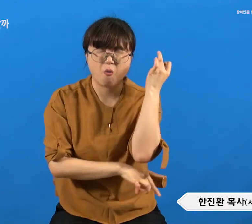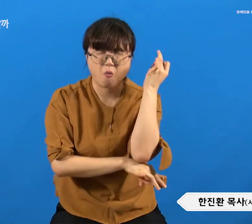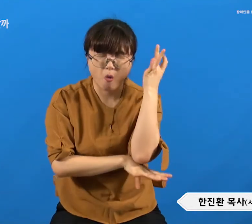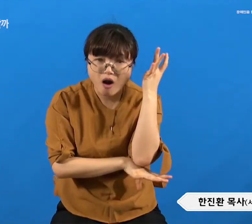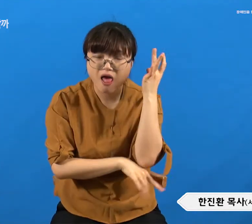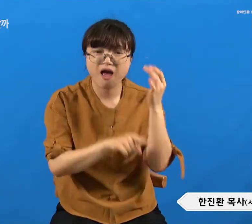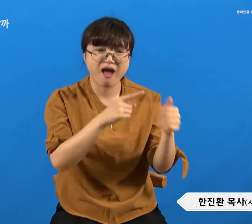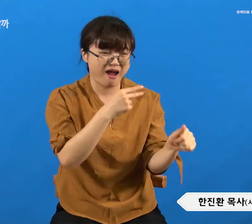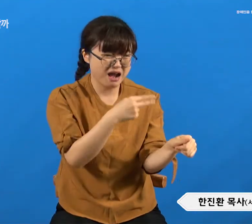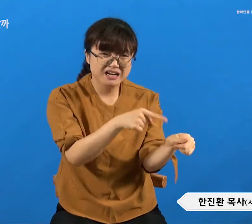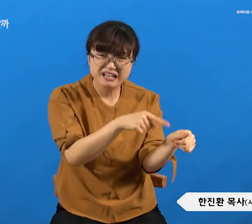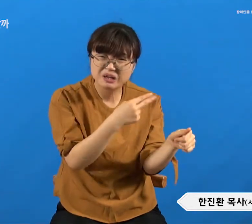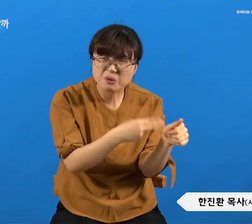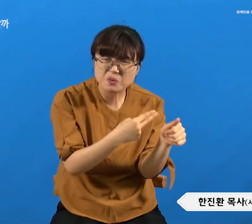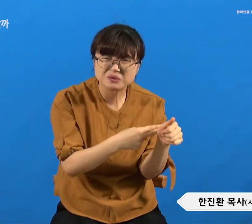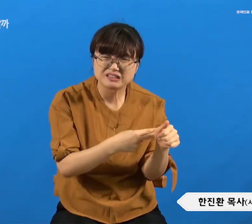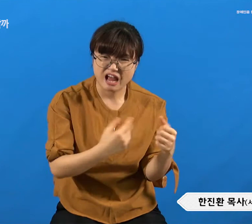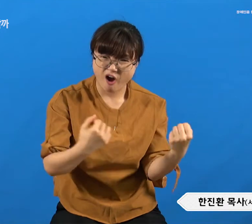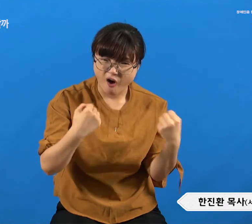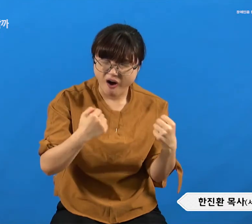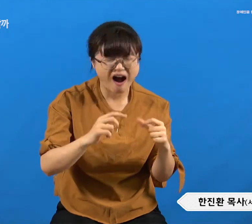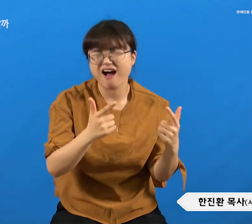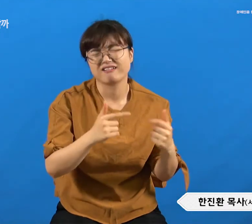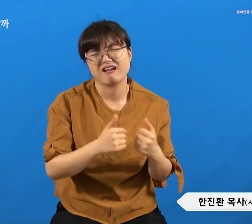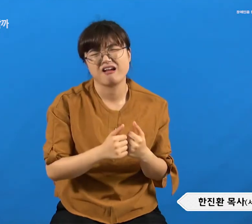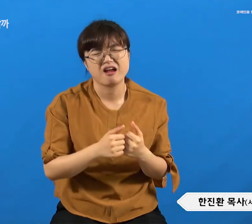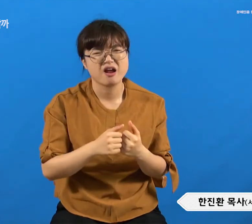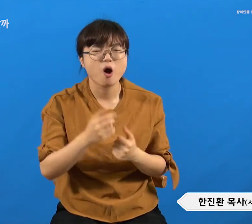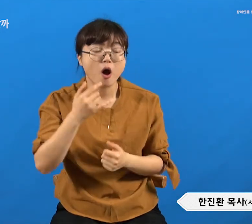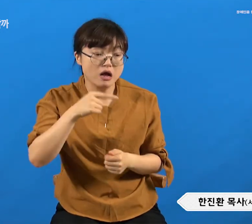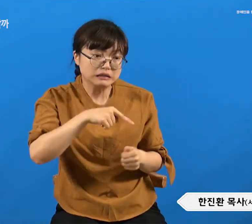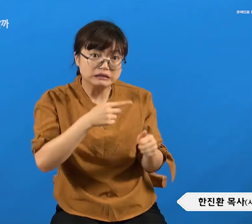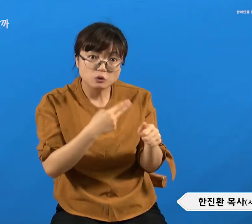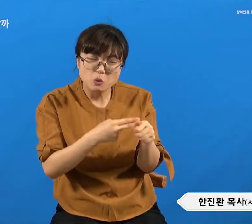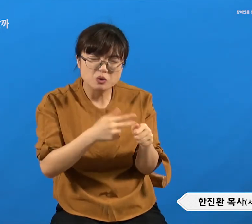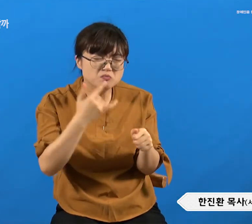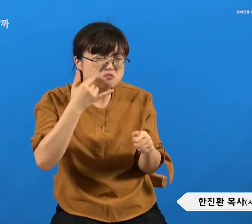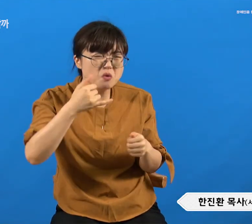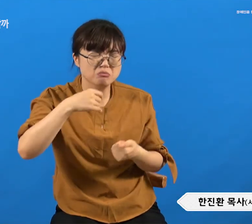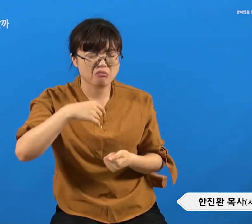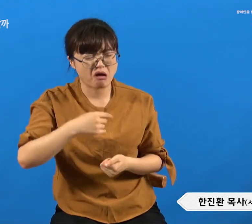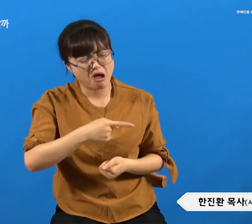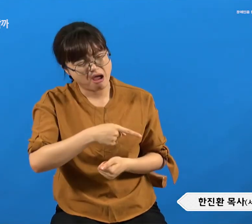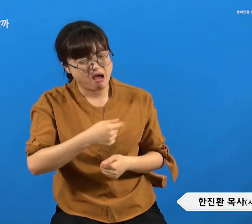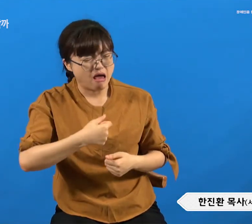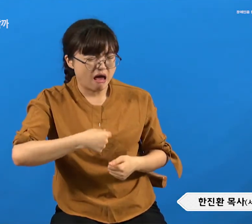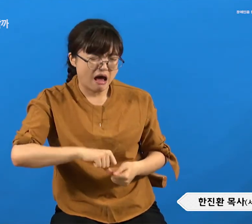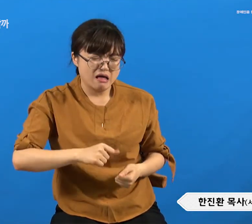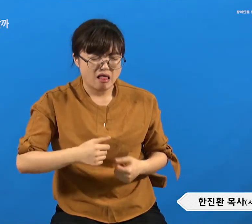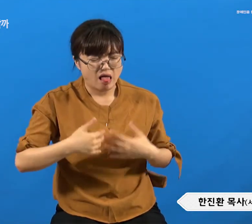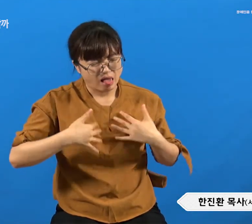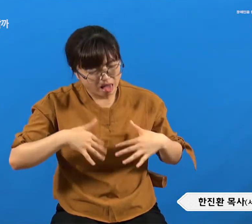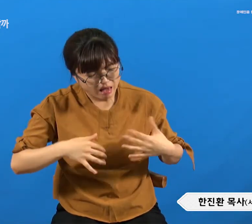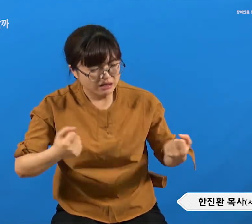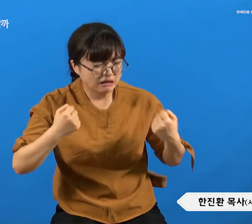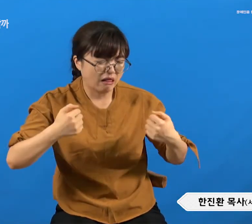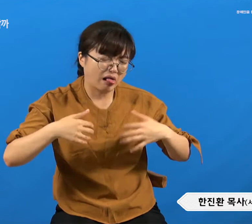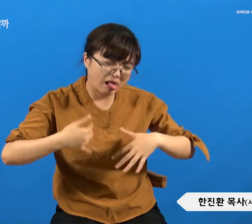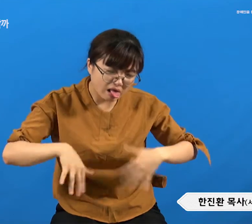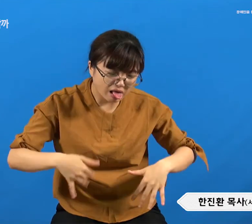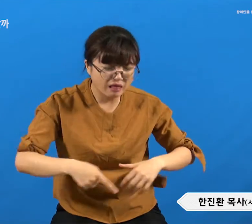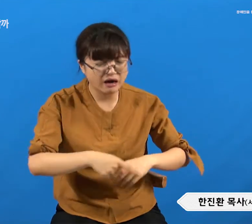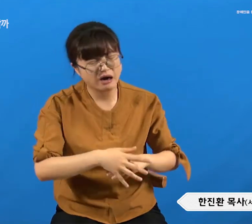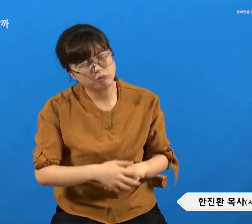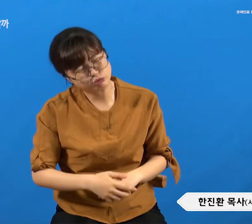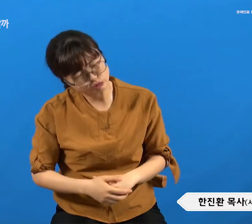자랄 때는 별로 건강 체질이 아니었다고 합니다. 부모들도 아들 건강에 대해서는 포기할 정도로